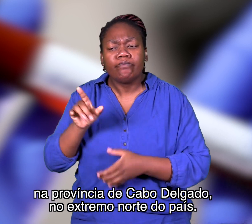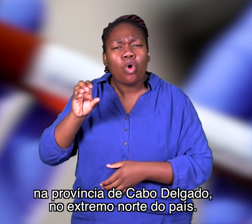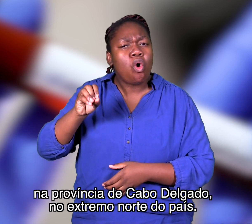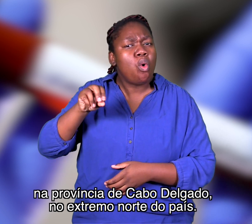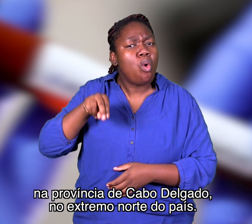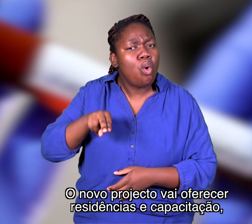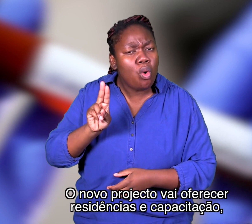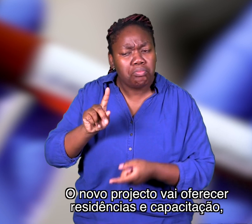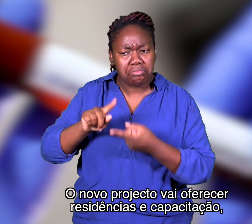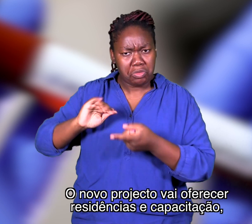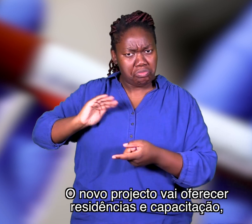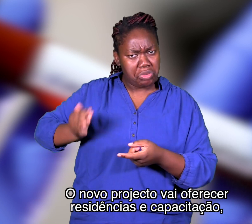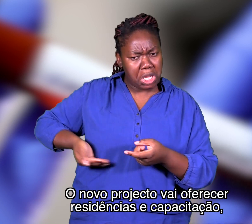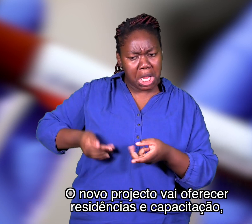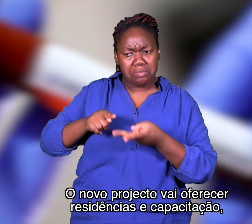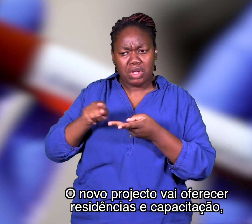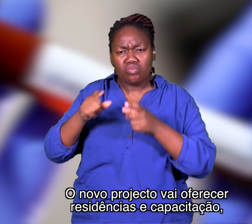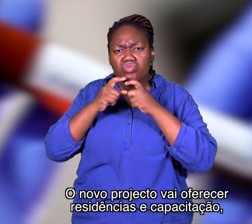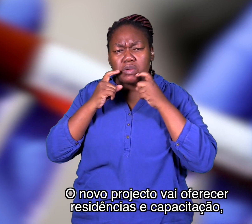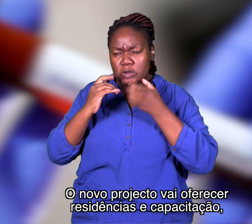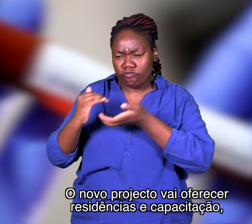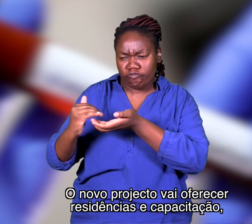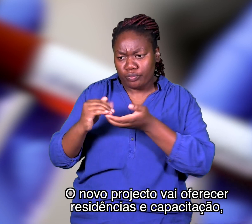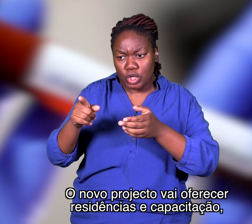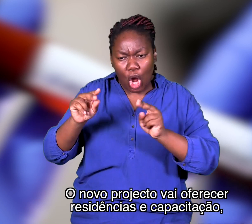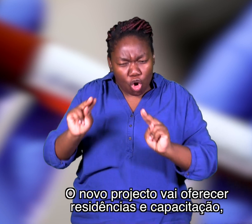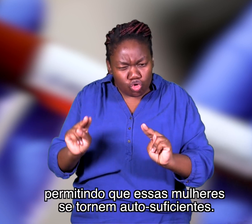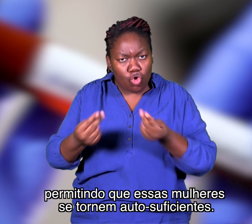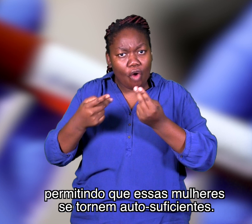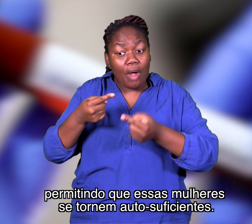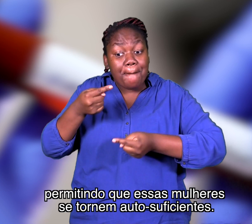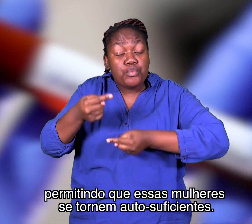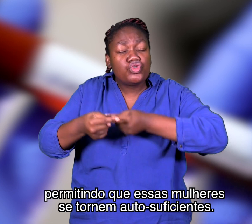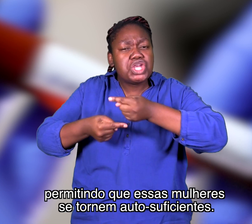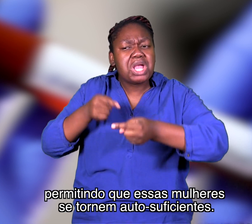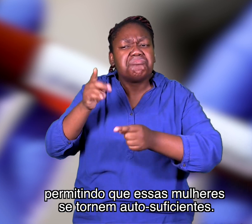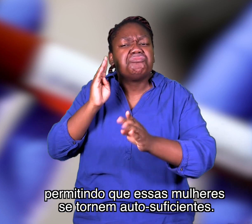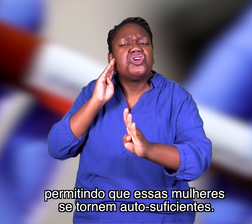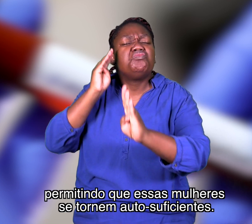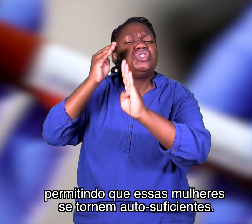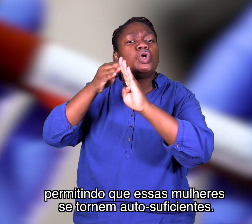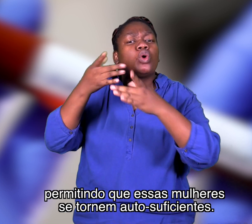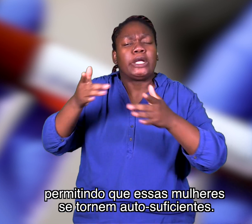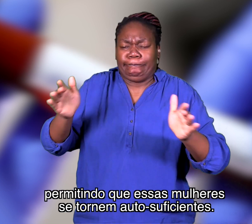do país. O novo projeto vai oferecer residências de capacitação, permitindo que essas mulheres se tornem